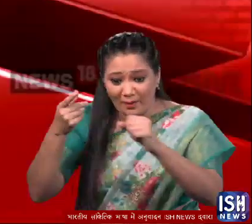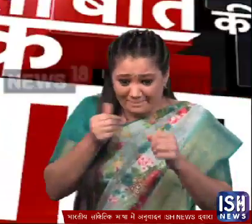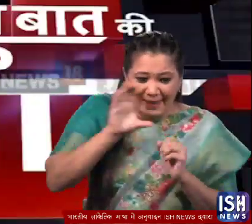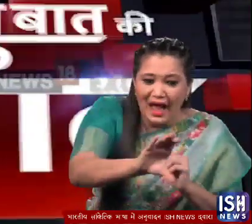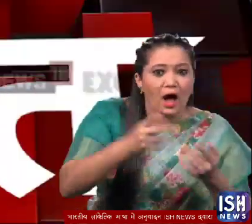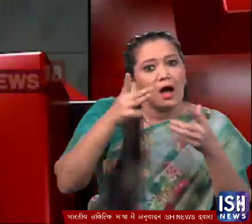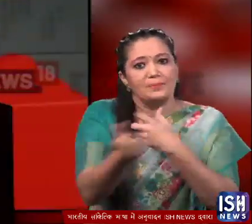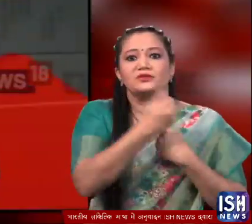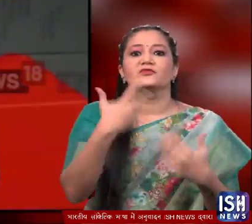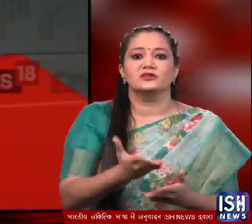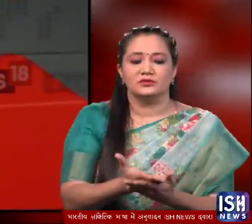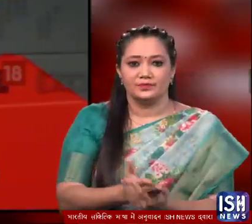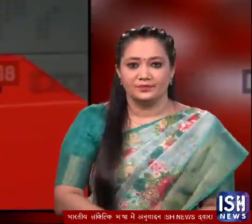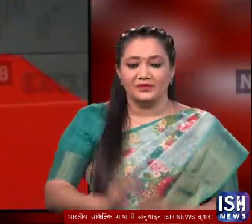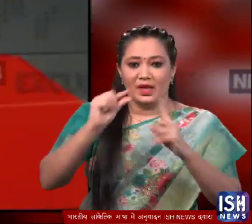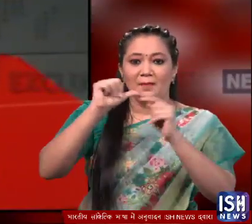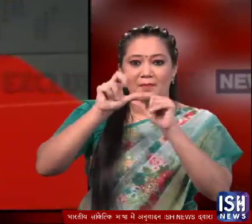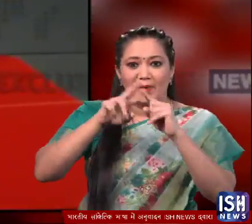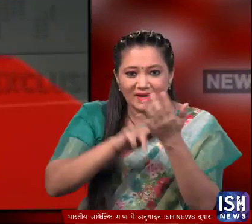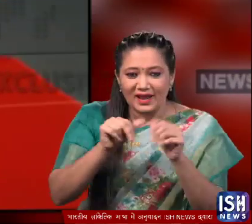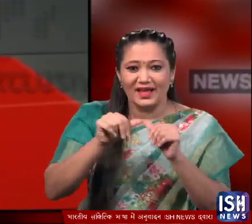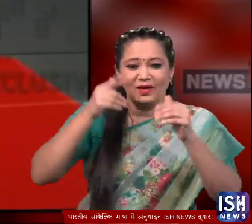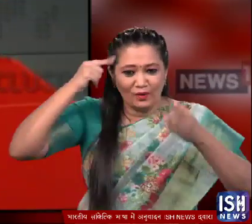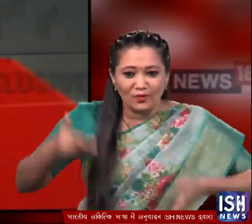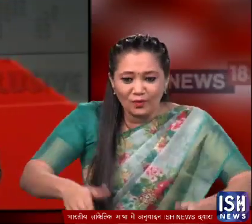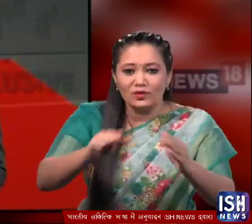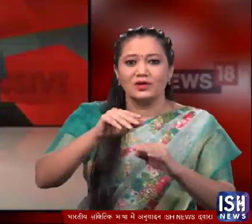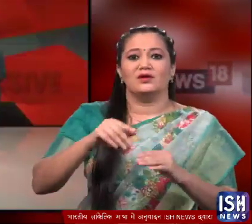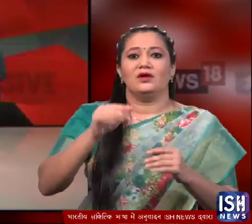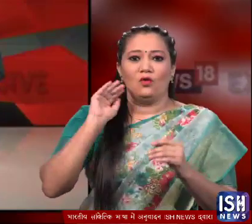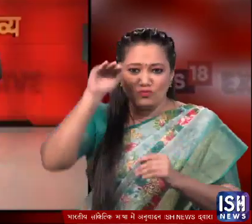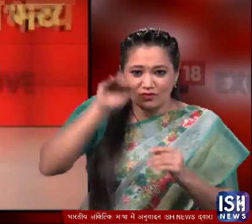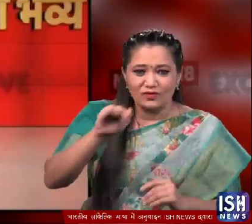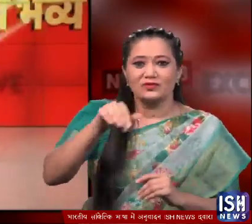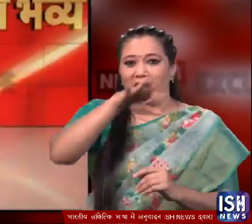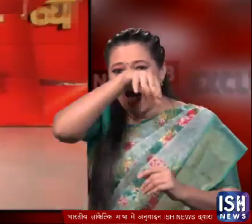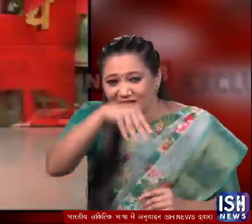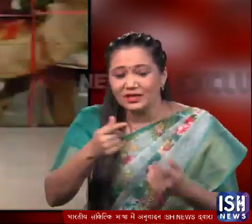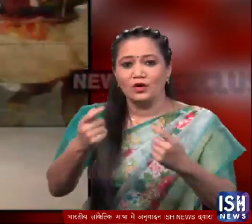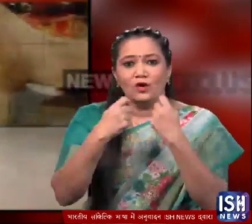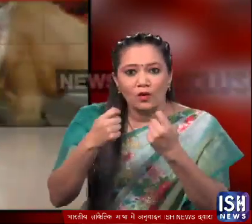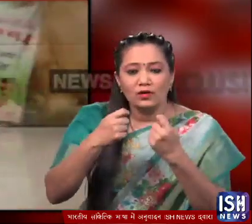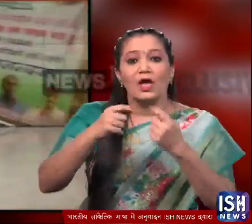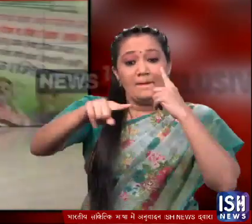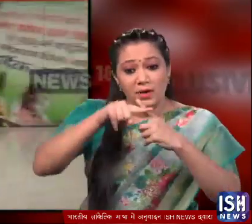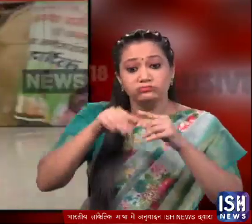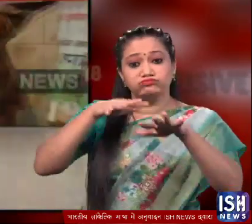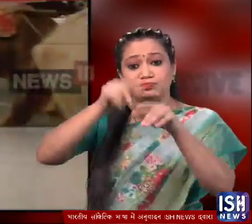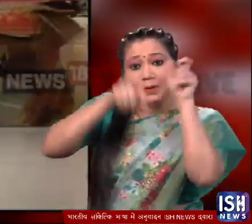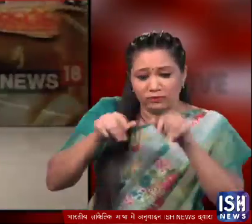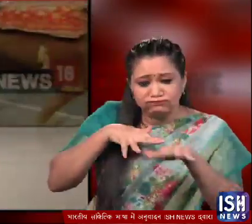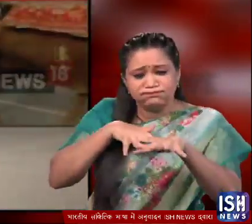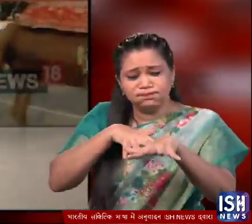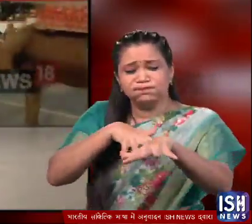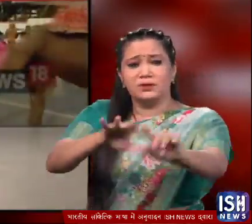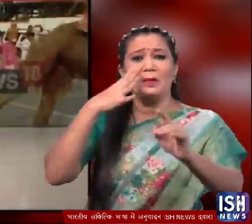भी लूट लिए। पटना की सड़कों पर ऊंट, हाथी और घोड़े चलते हुए दिखने लगे। पीछे पीछे लोगों की भारी भीड़ भी जुट गई। शहर